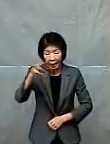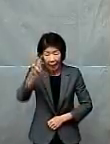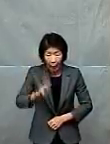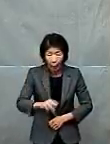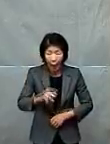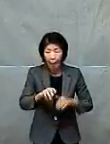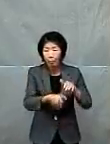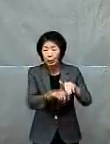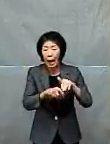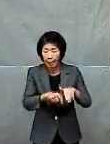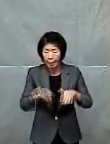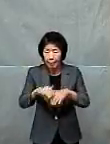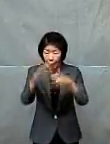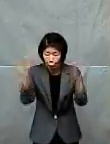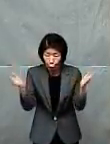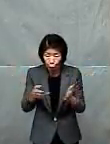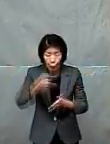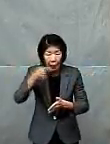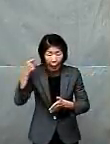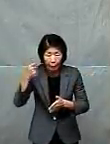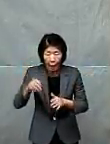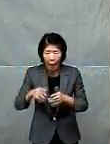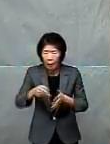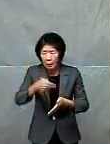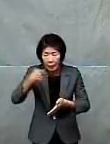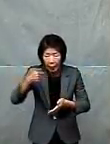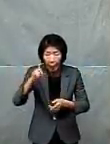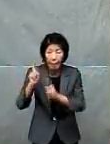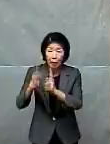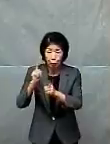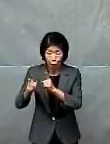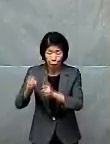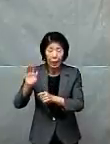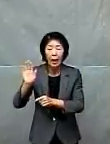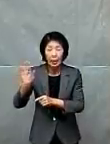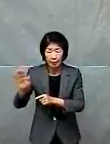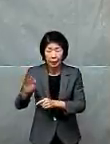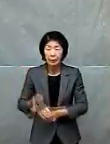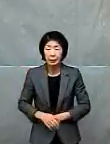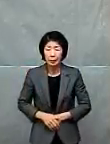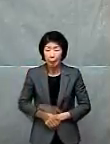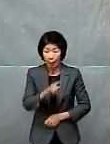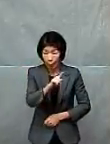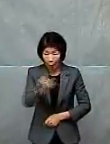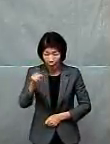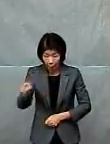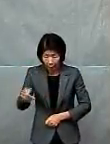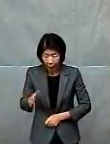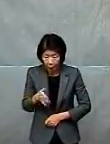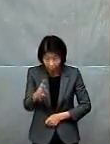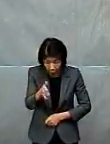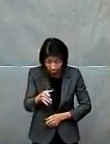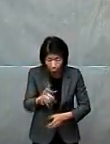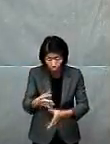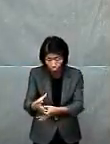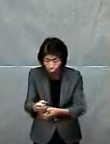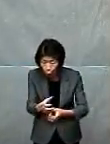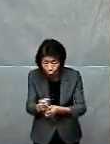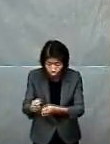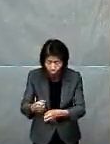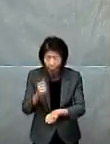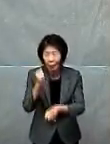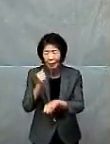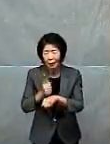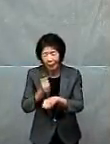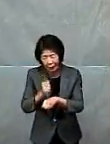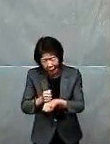でも丸ごと鮭川鮭祭りが開催されます。いずれも泳ぐ鮭を捕まえるダイナミ